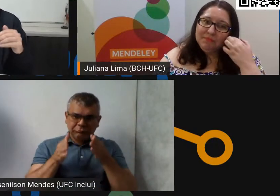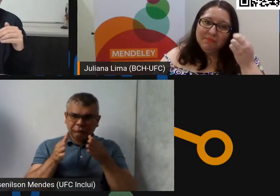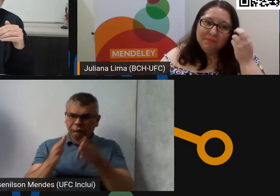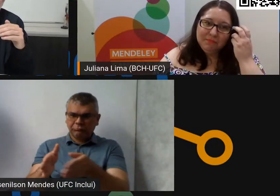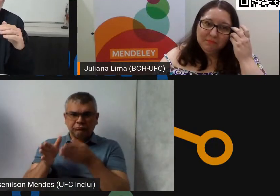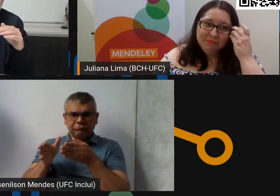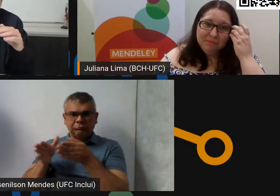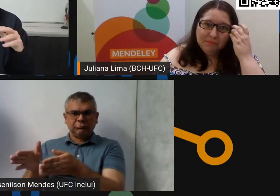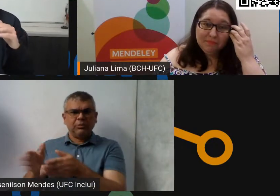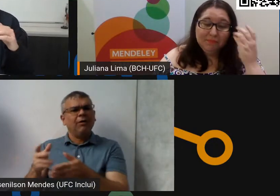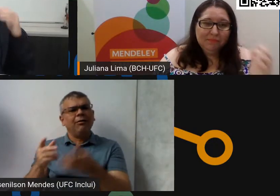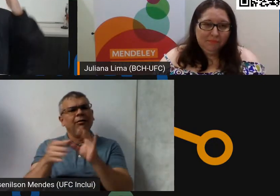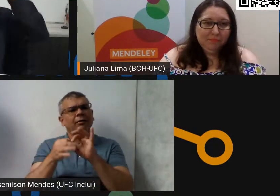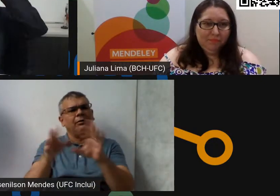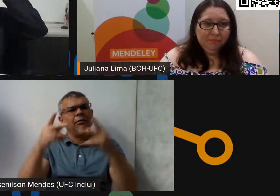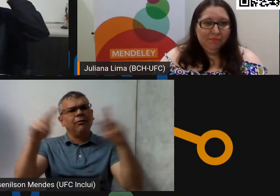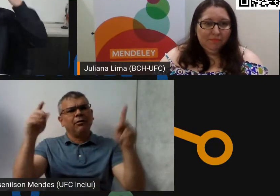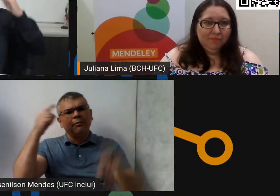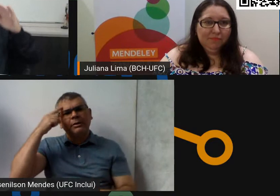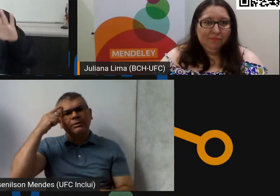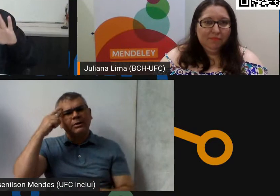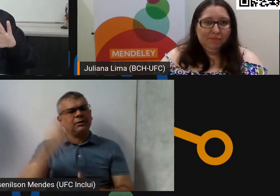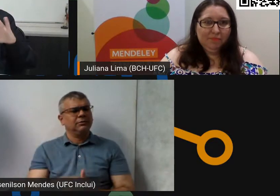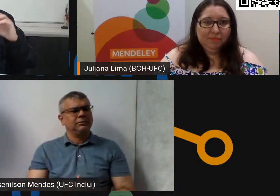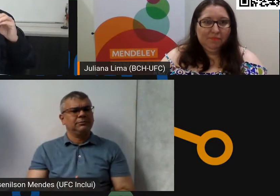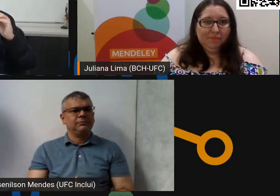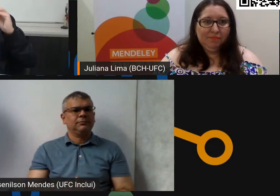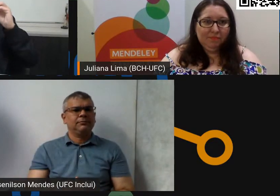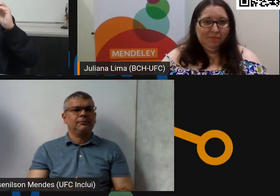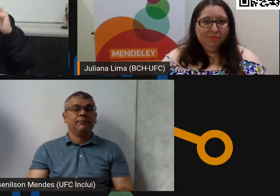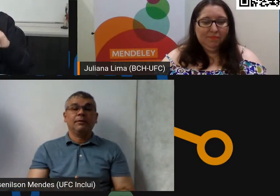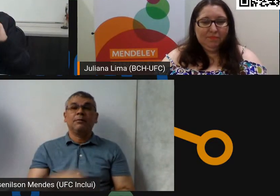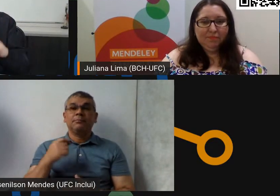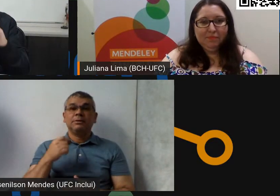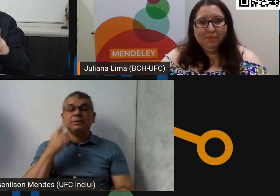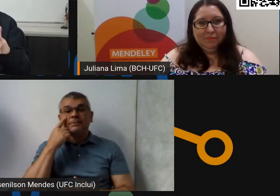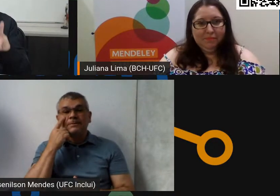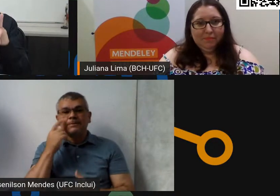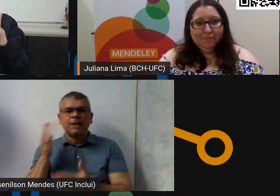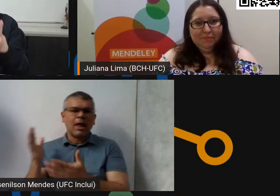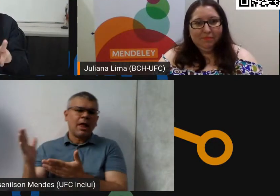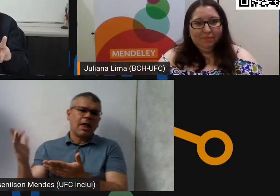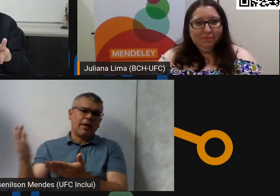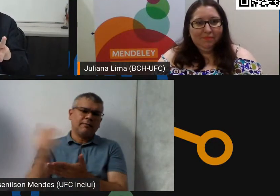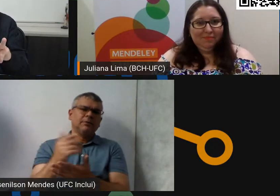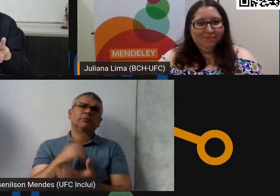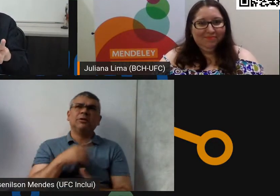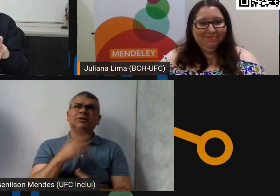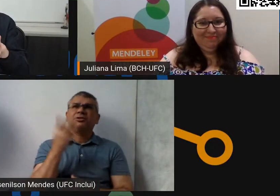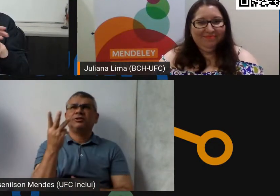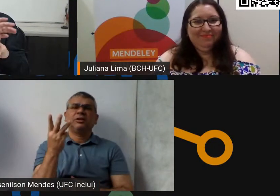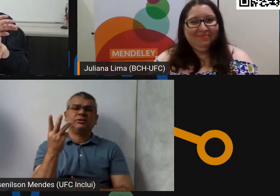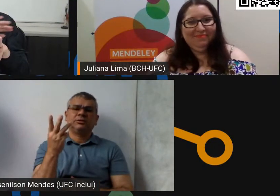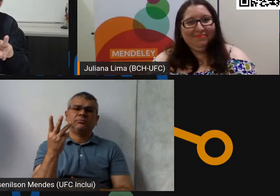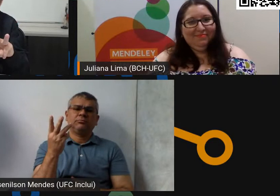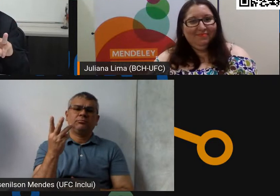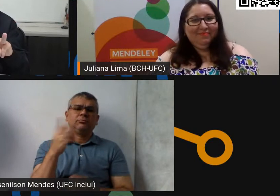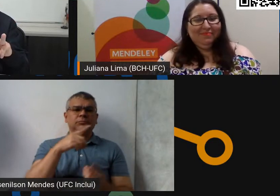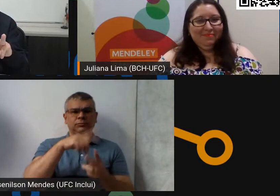pensarem. A revisão, eu vou dizer o seguinte, tem três tipos de revisão no mundo, o